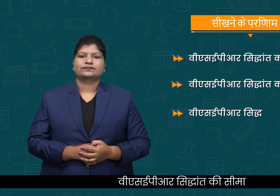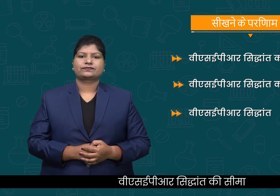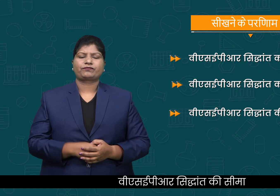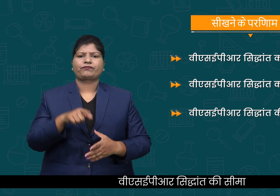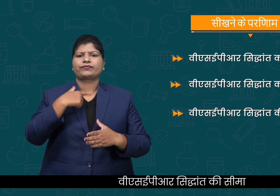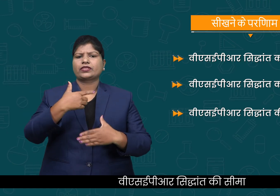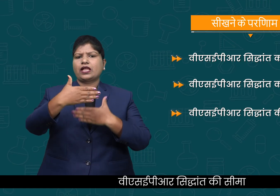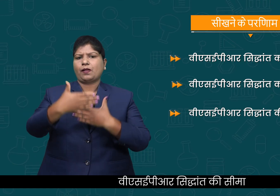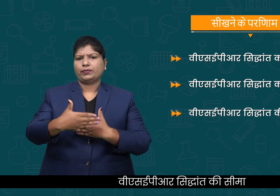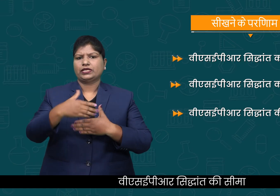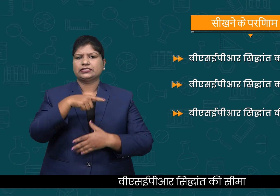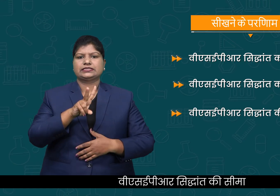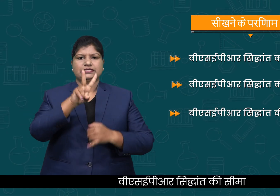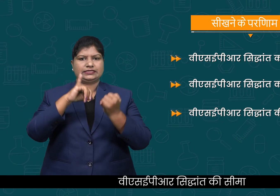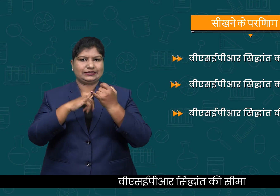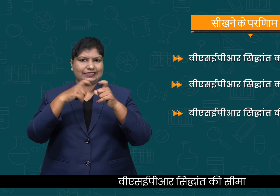VSPR सिद्धांत का सीमा।